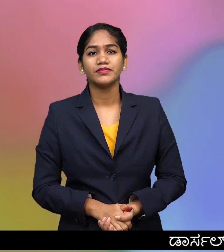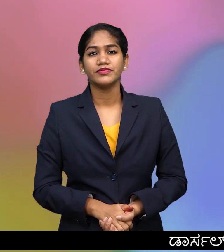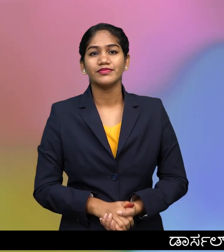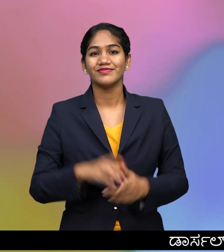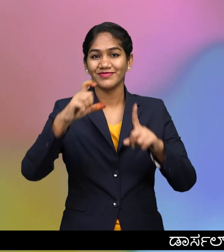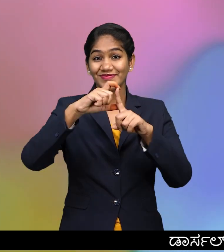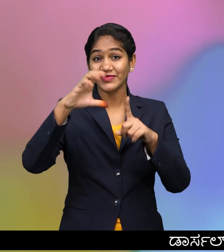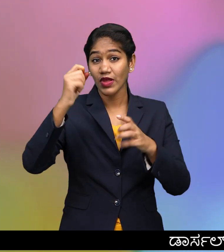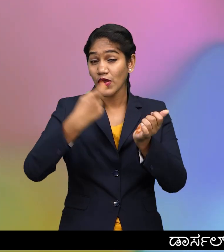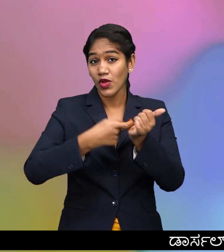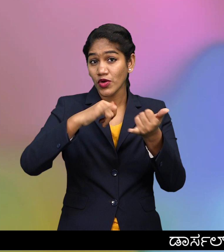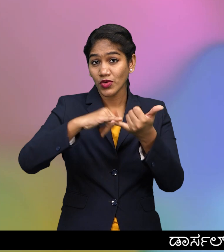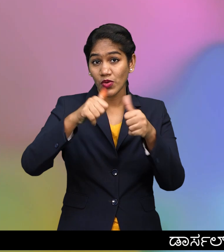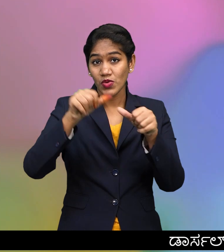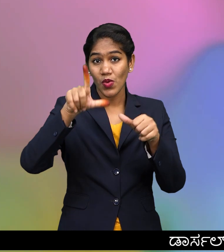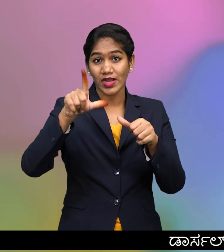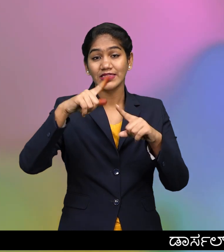ಡಾರ್ಸಲ್ ಥಾಲಮಸ್ ಮತ್ತು